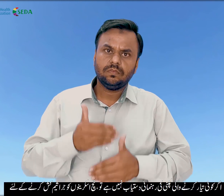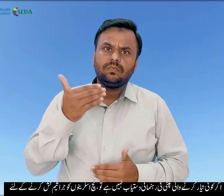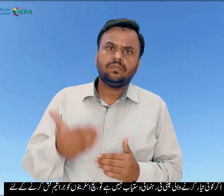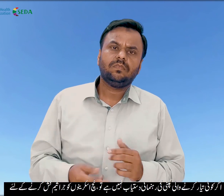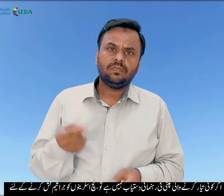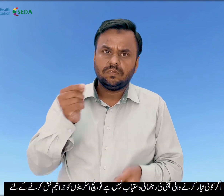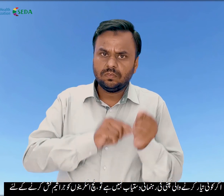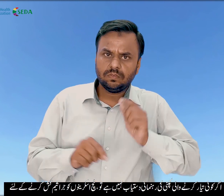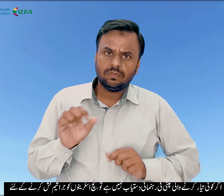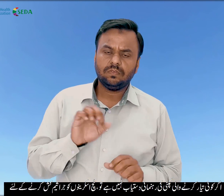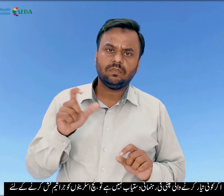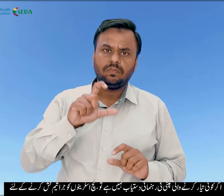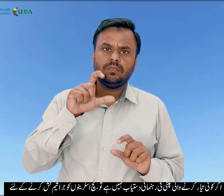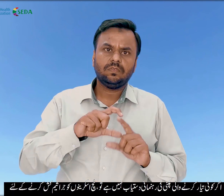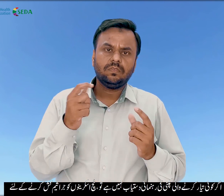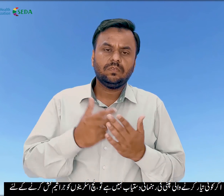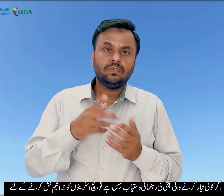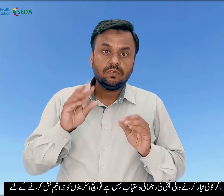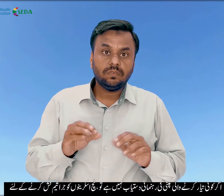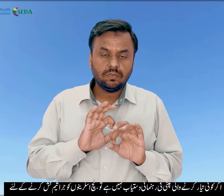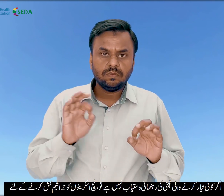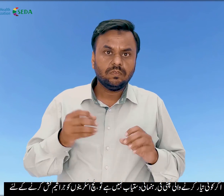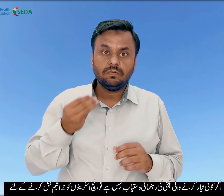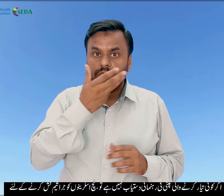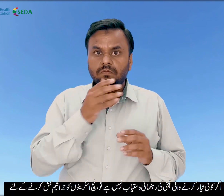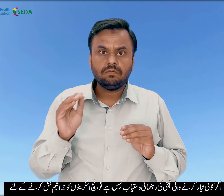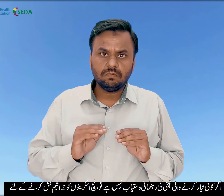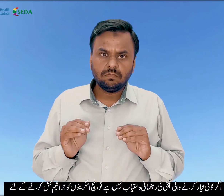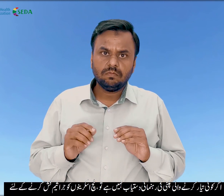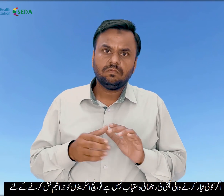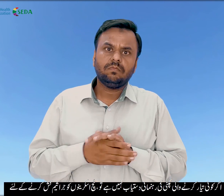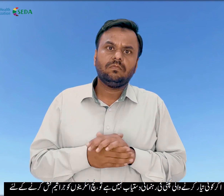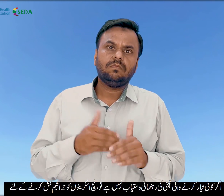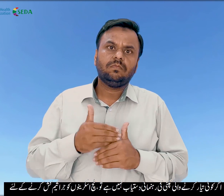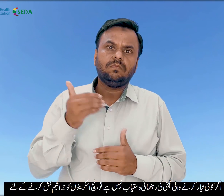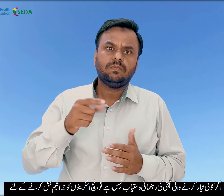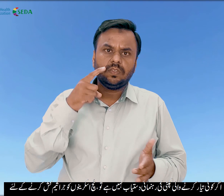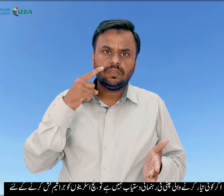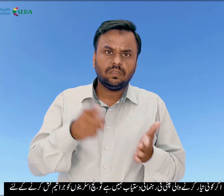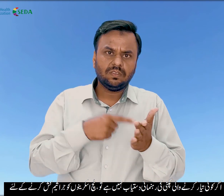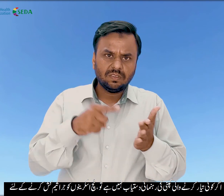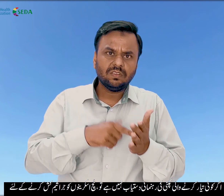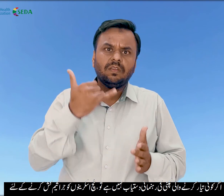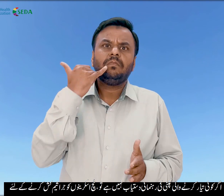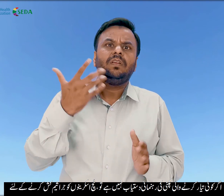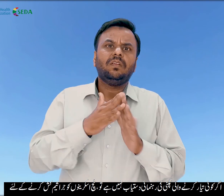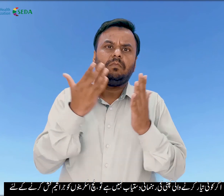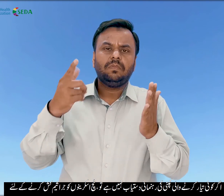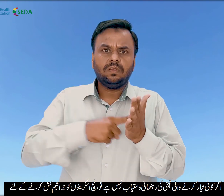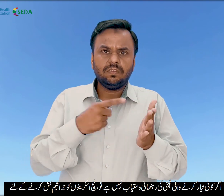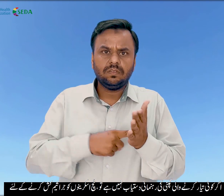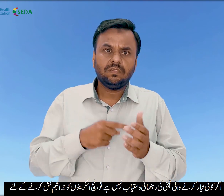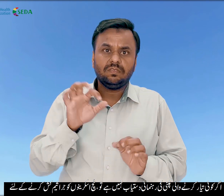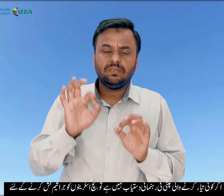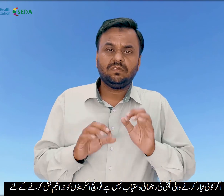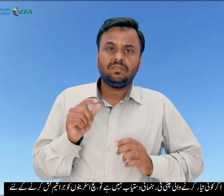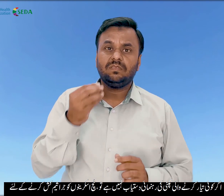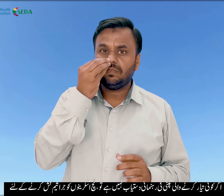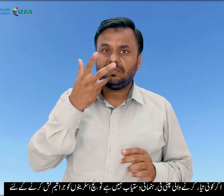اگر کوئی تیار کرنے والی کمپنی کی رہنمائی دستیاب نہیں ہے تو ٹچ اسکرینوں کو جراثیم کشی کرنے کے